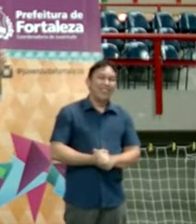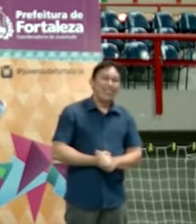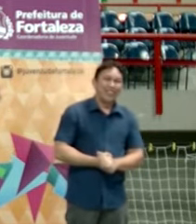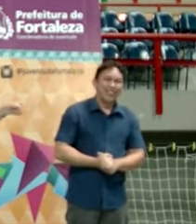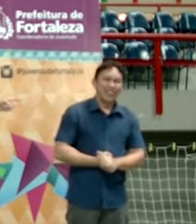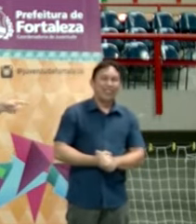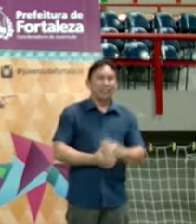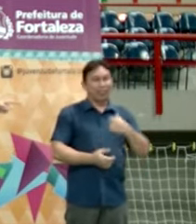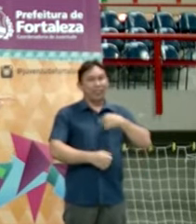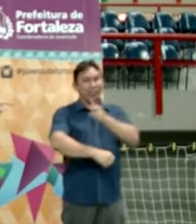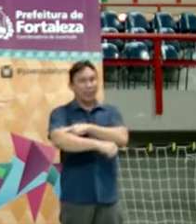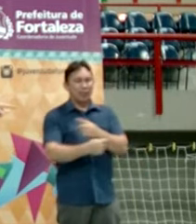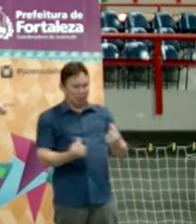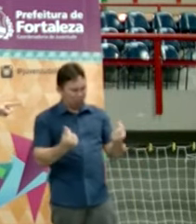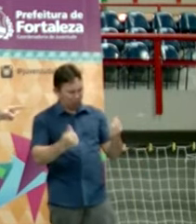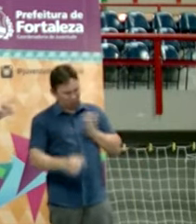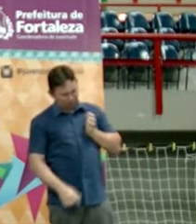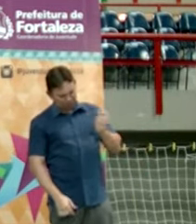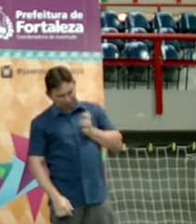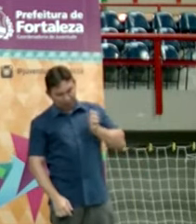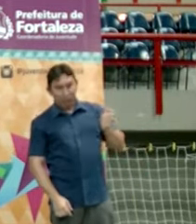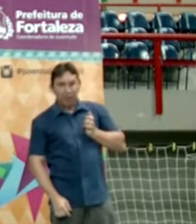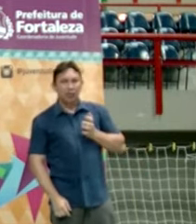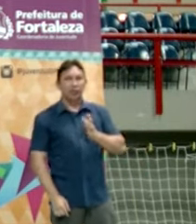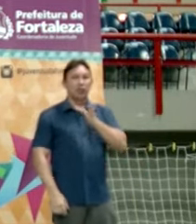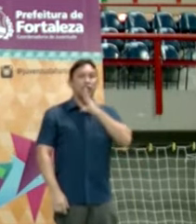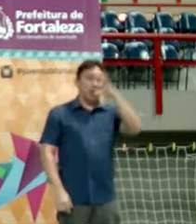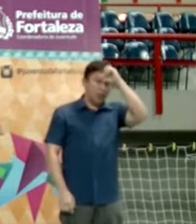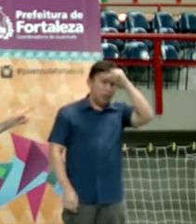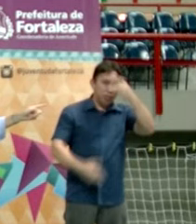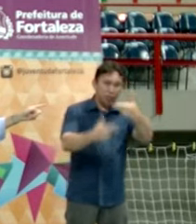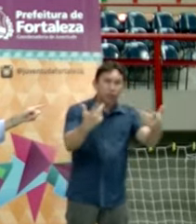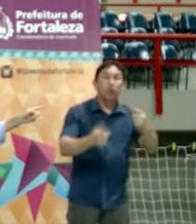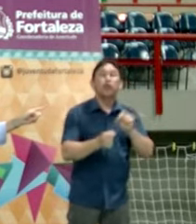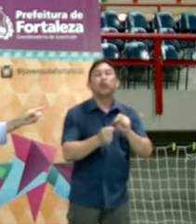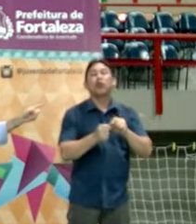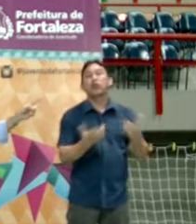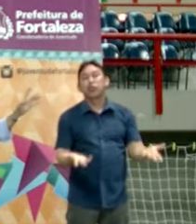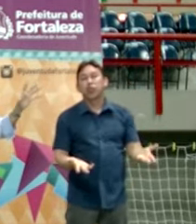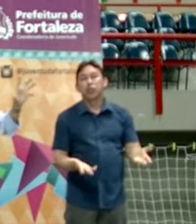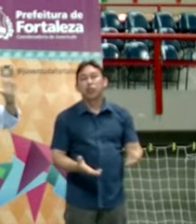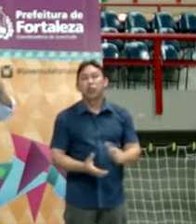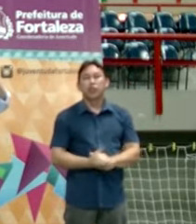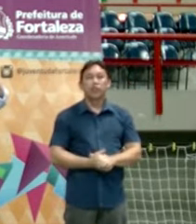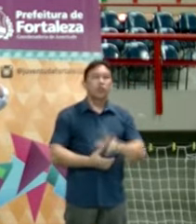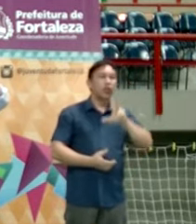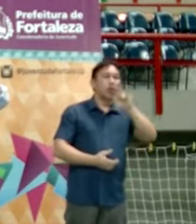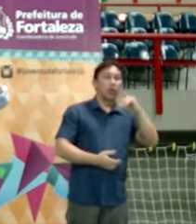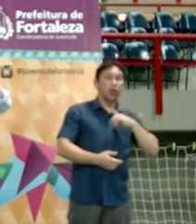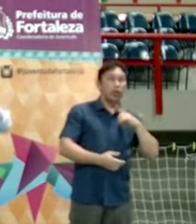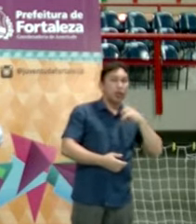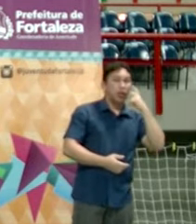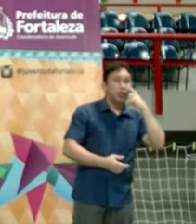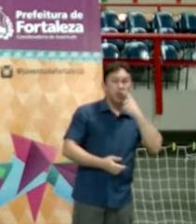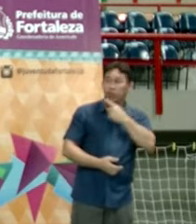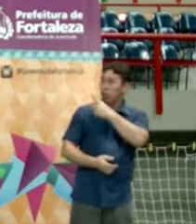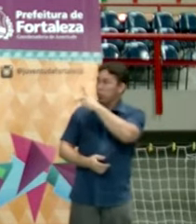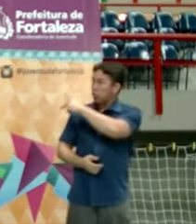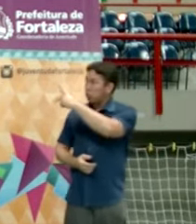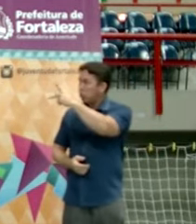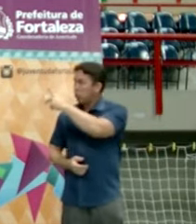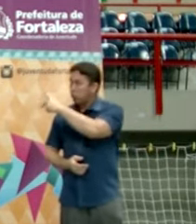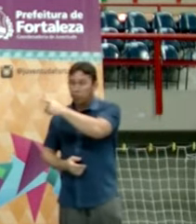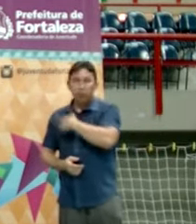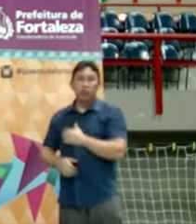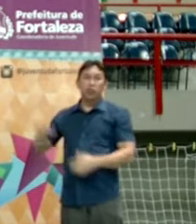lá. Veridiano estribado, ele quer ter conhecimento. O que que ele faz? Ele vai me contratar. Ele chega